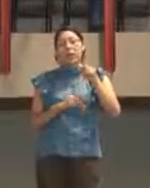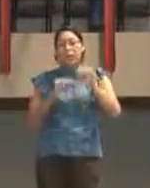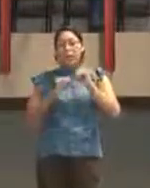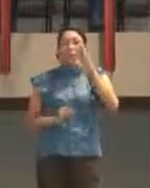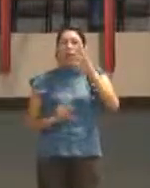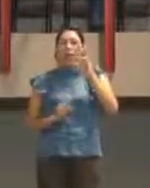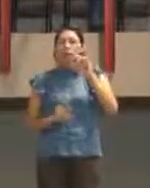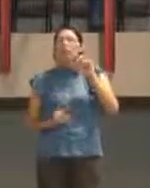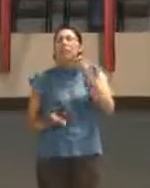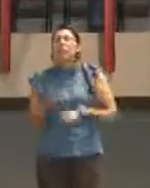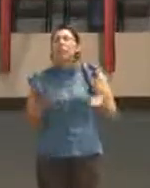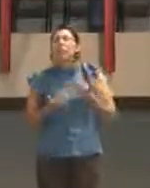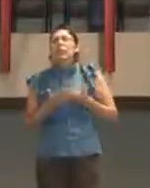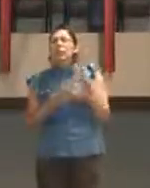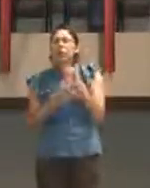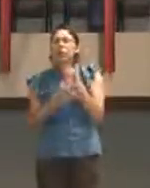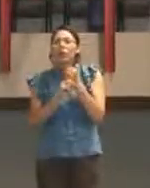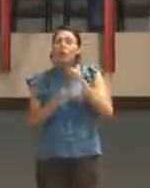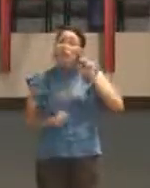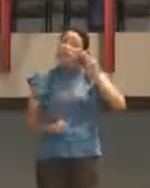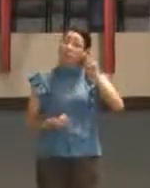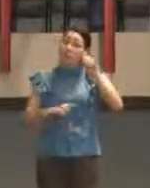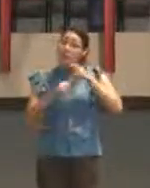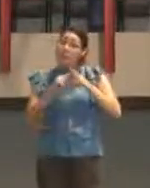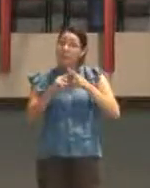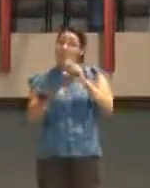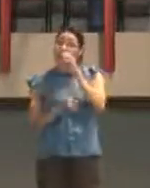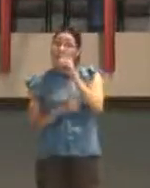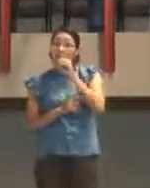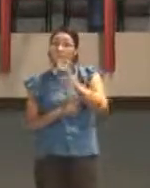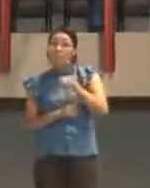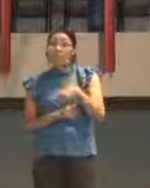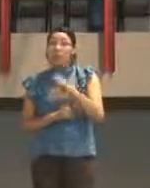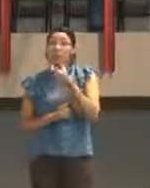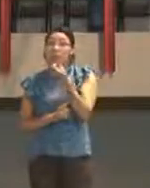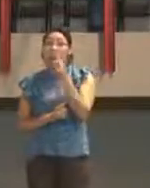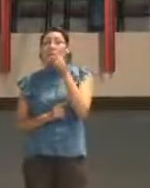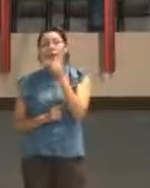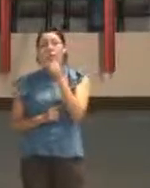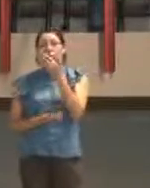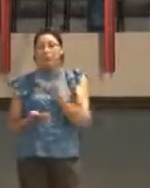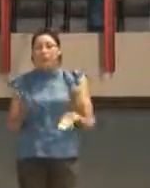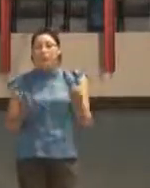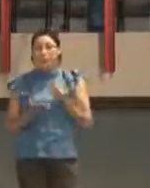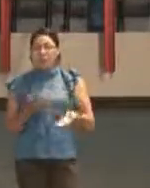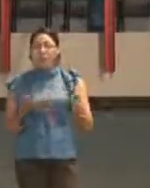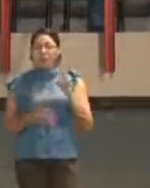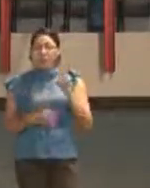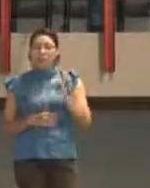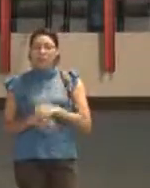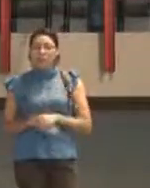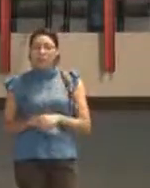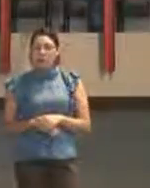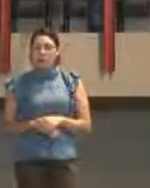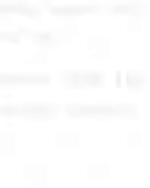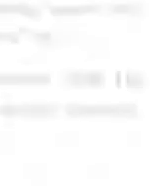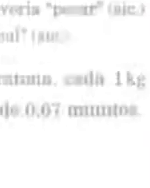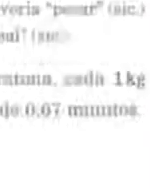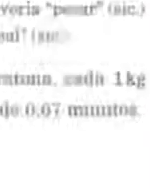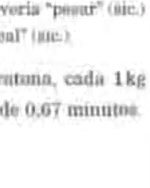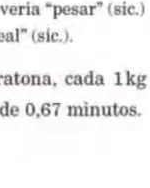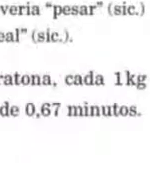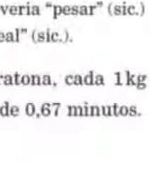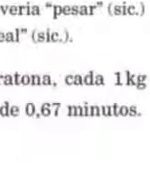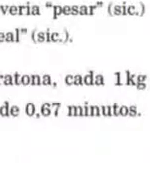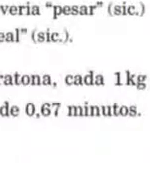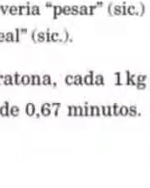5 vezes 0,67. É isso que ele vai perder. Então vamos lá, ó. Solução. De